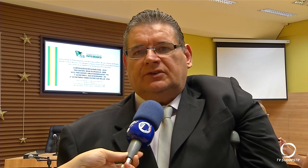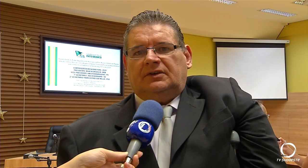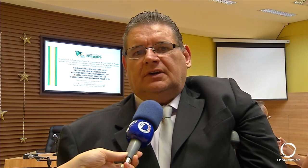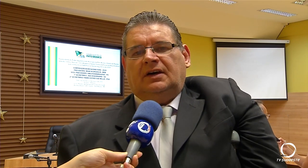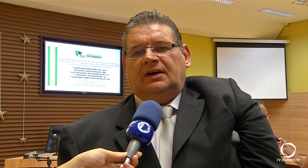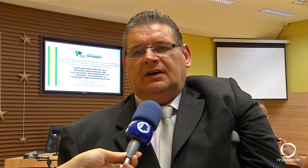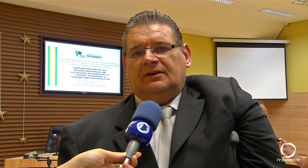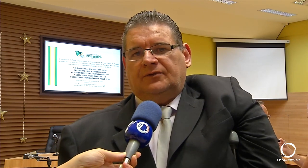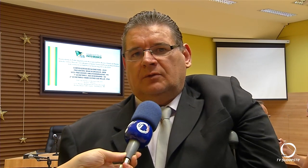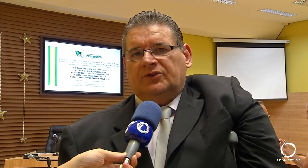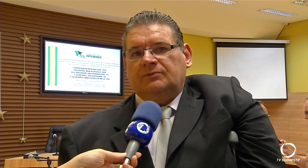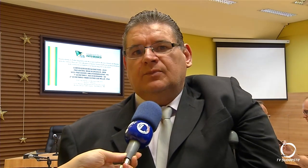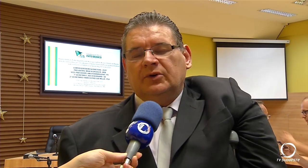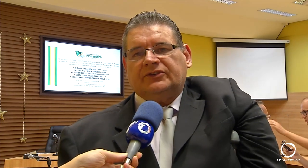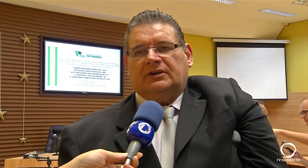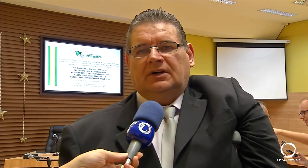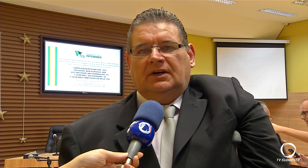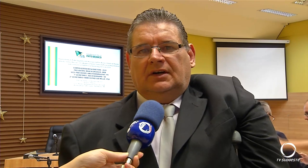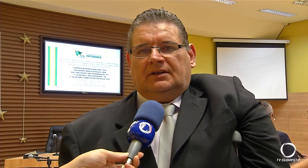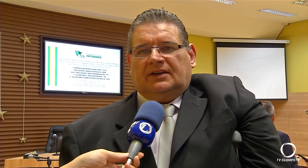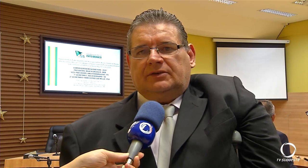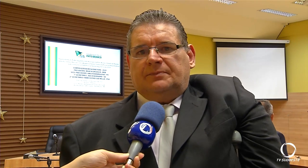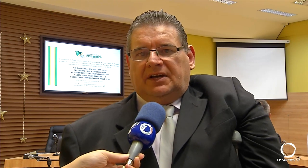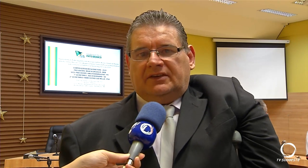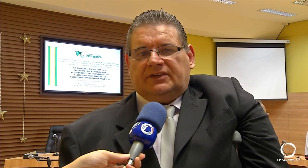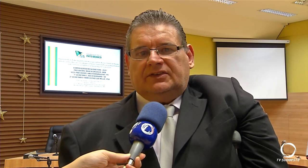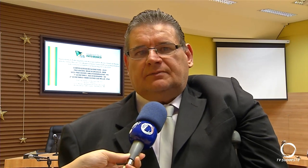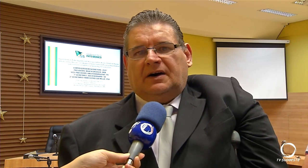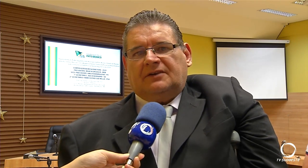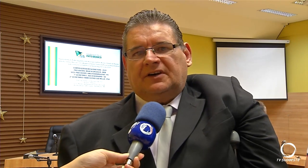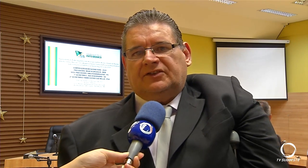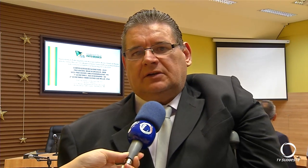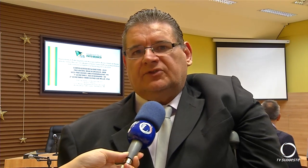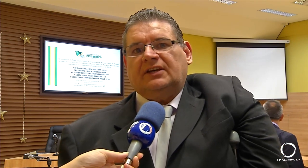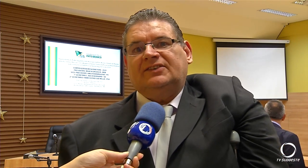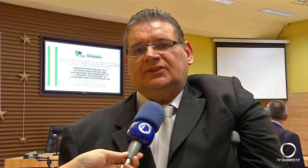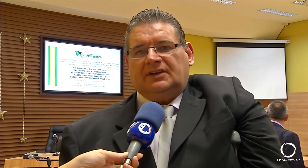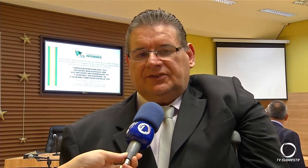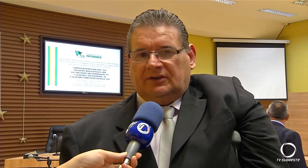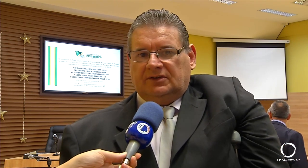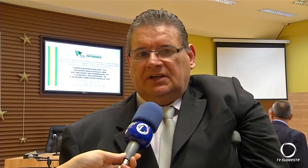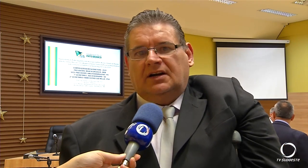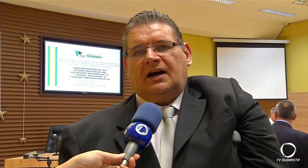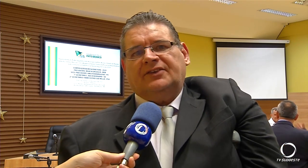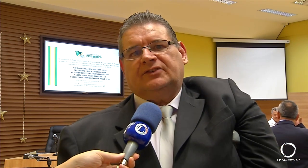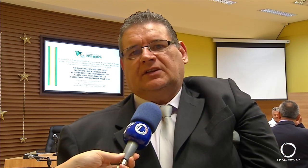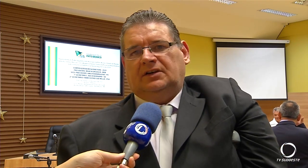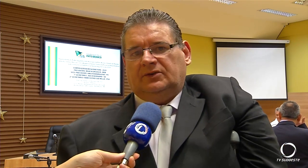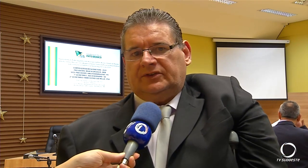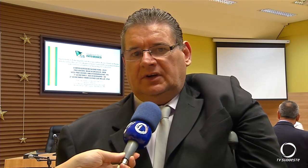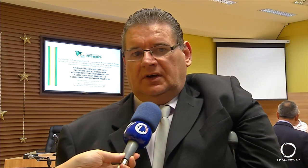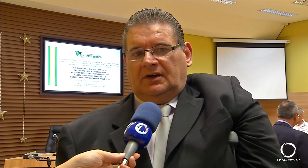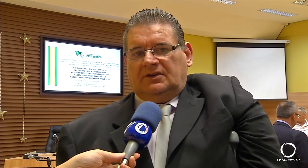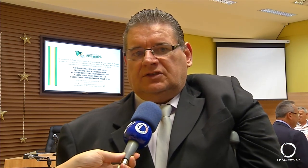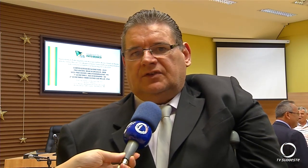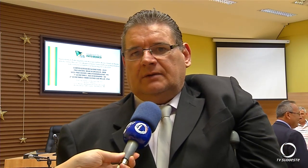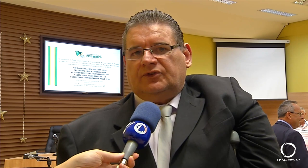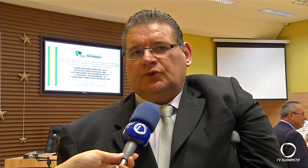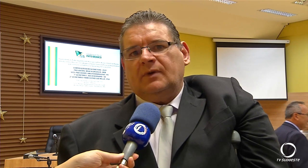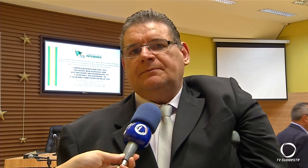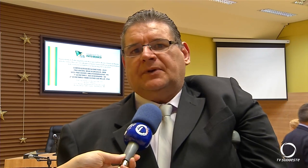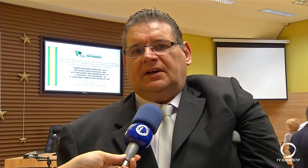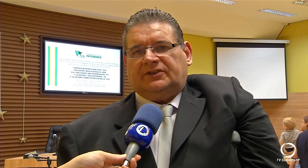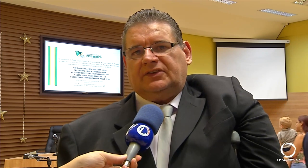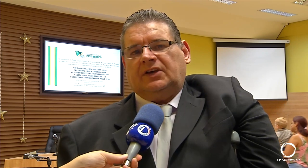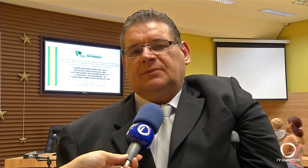projeto, nós fomos em busca das empresas para fazermos a licitação. E graças a Deus,